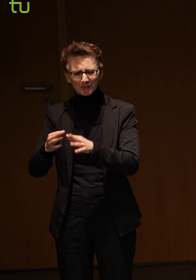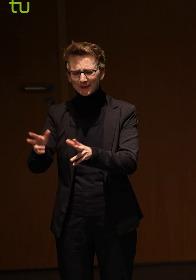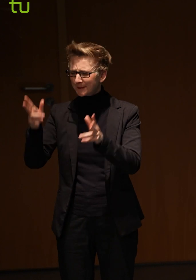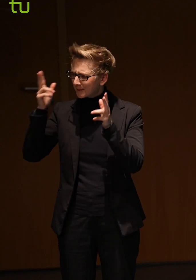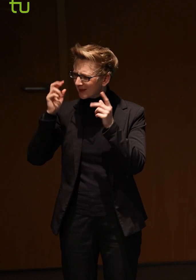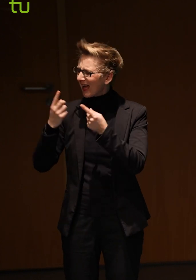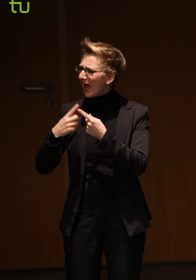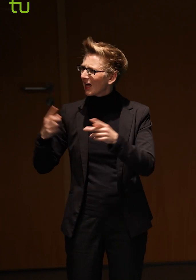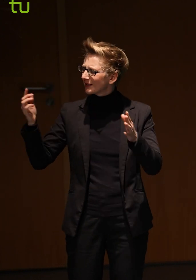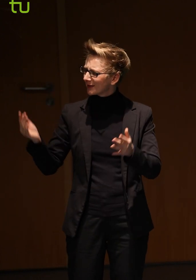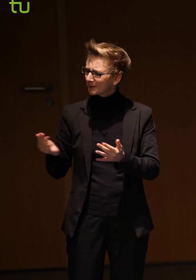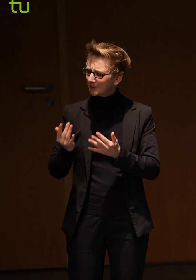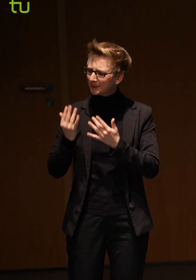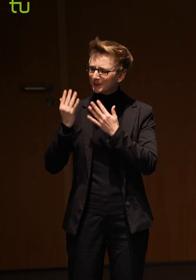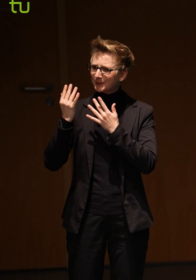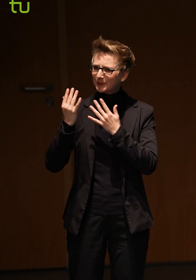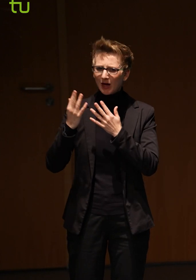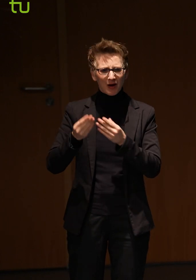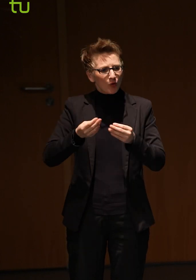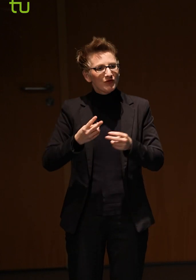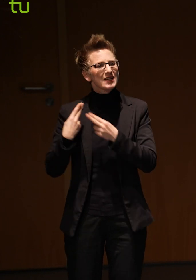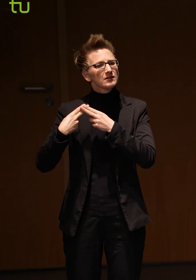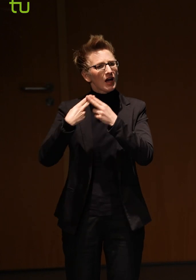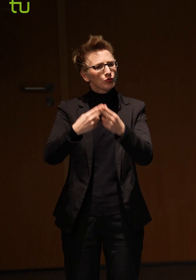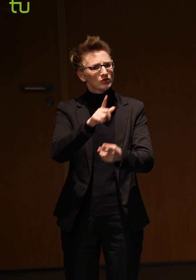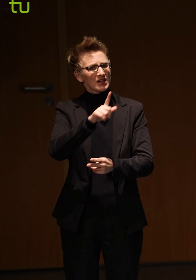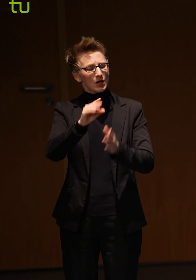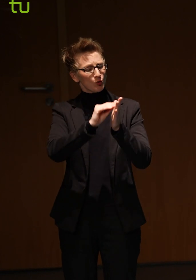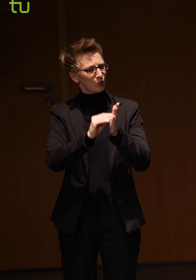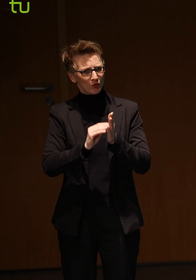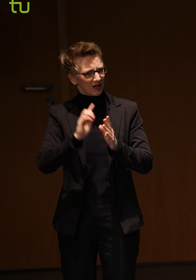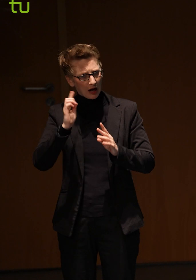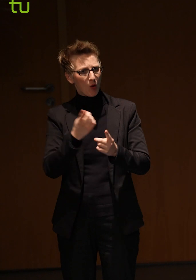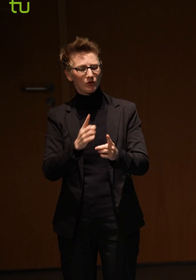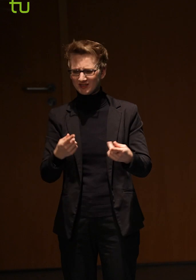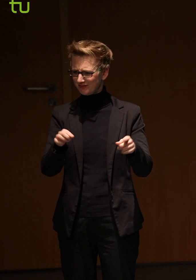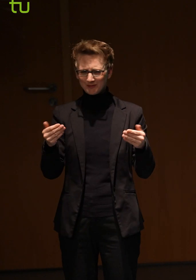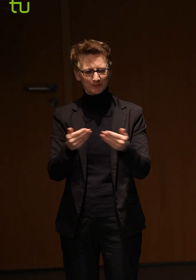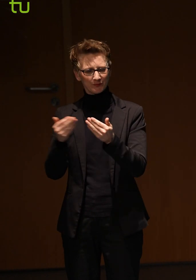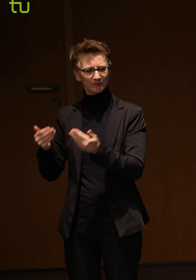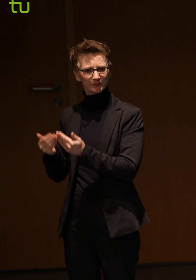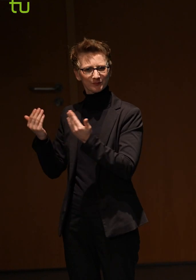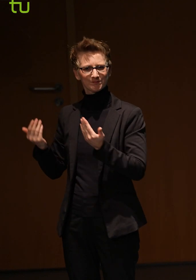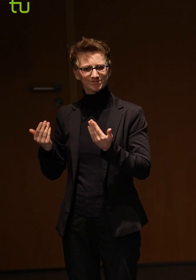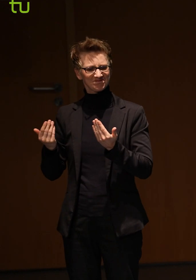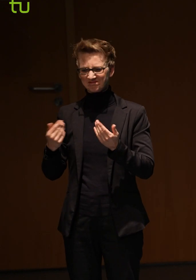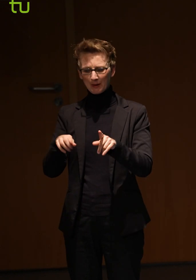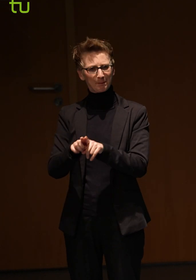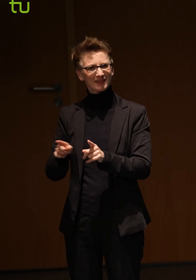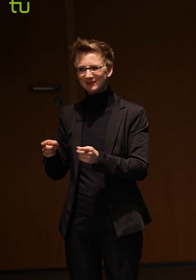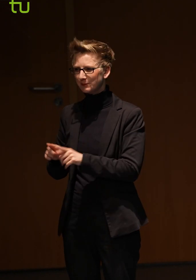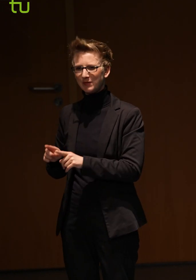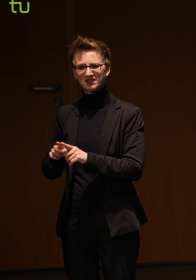sie sich doch auch nicht wie traditionelle Lyrik an, wie Sie an der eingangs gelesenen Passage merken konnten. Das ist doch gar kein